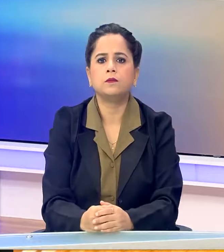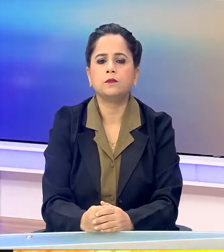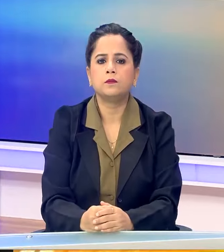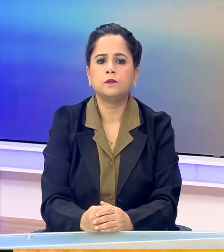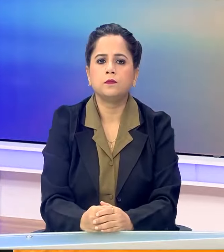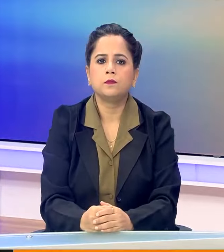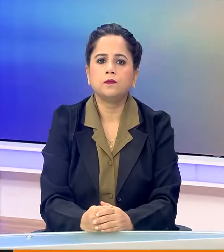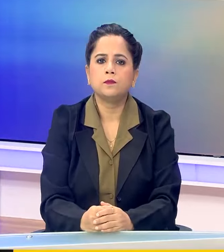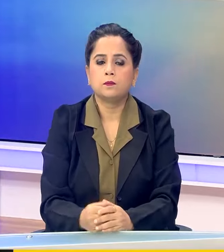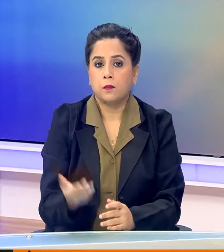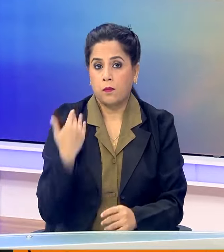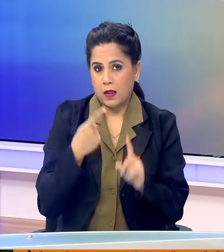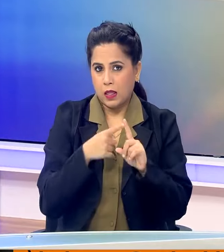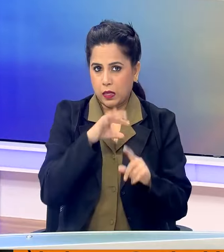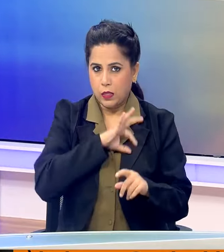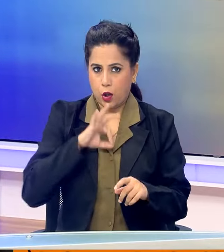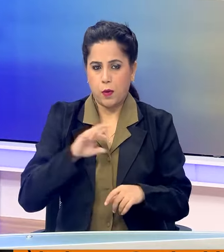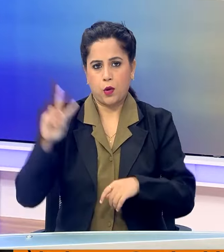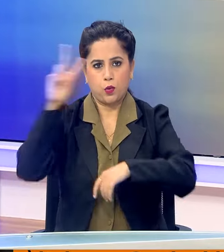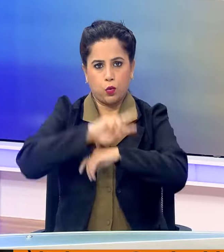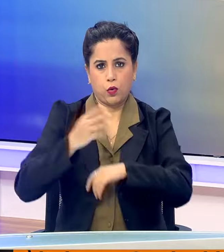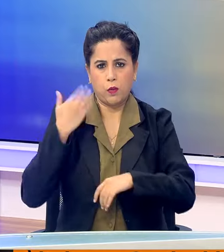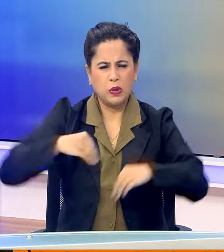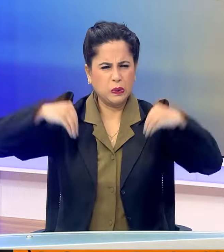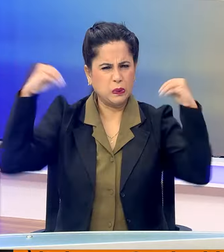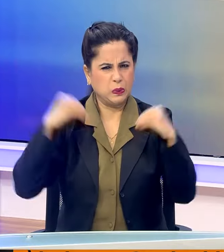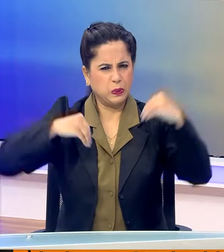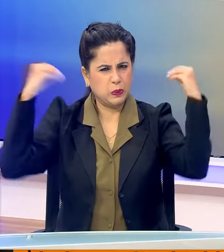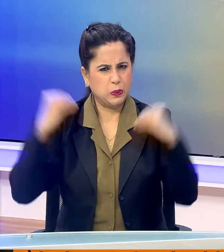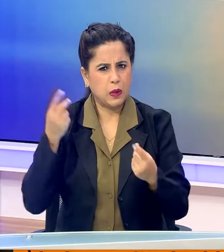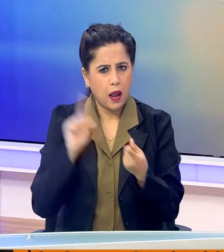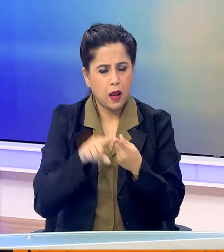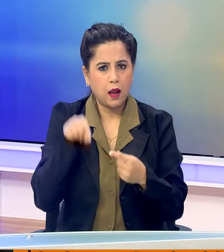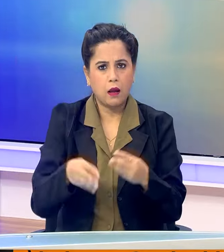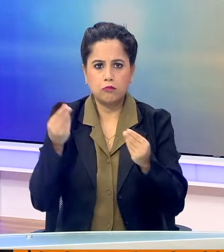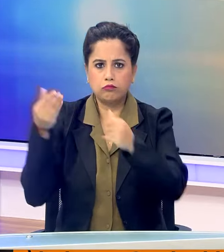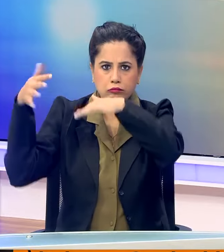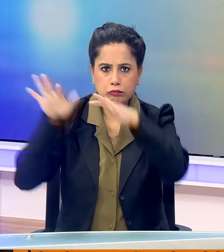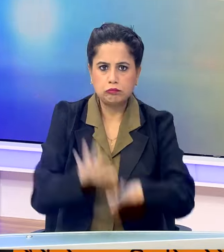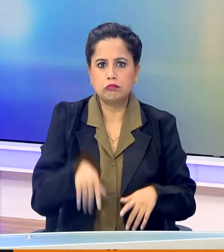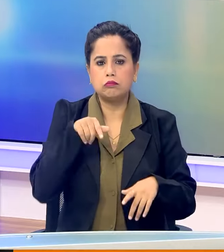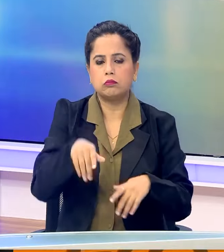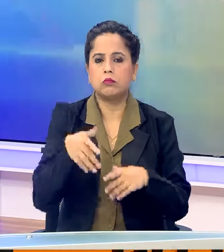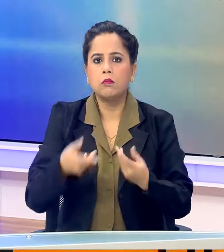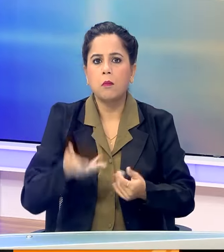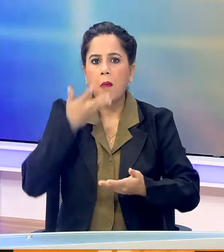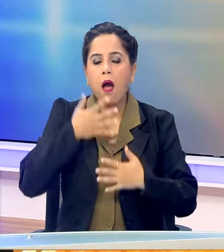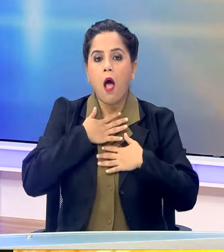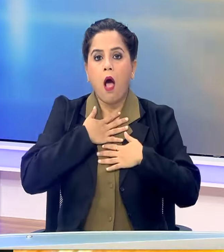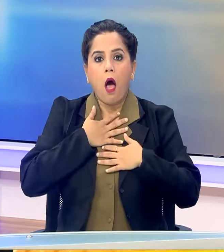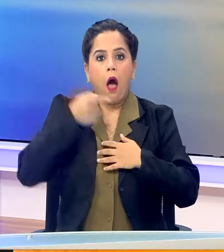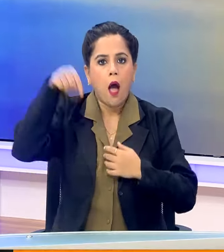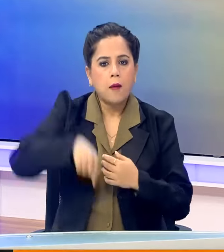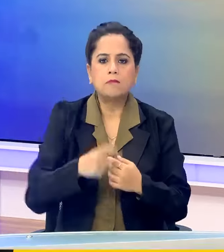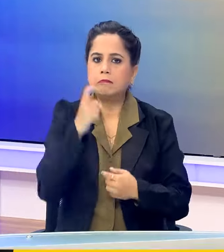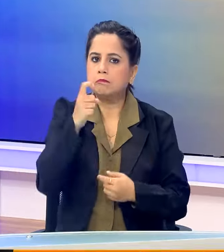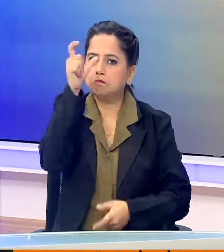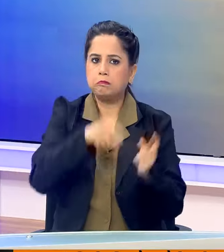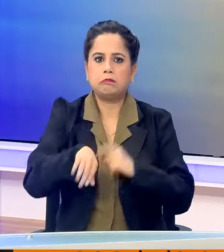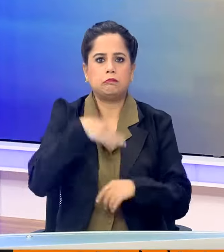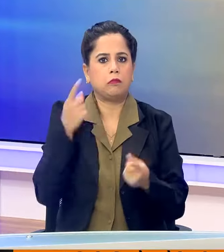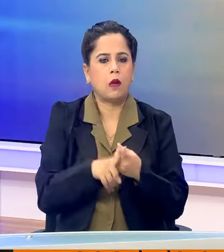है त्रिपुरा में पिछले दो दिनों में भारी बारिश के कारण हुए भूस्खलन और डूबने से सात लोगों की मौत हो गई है और दो